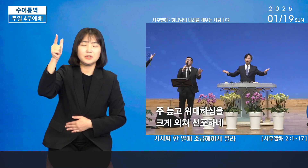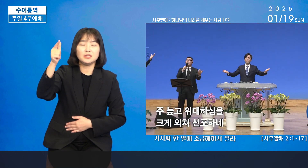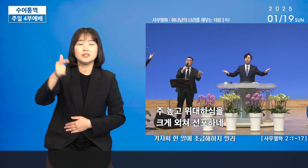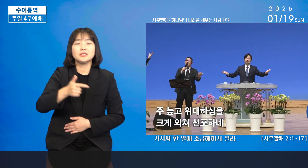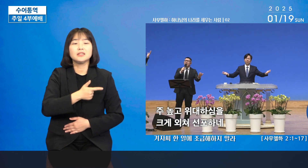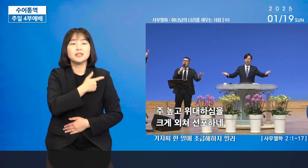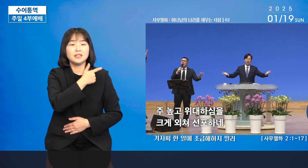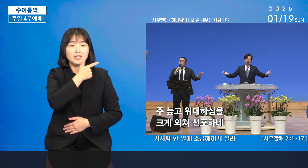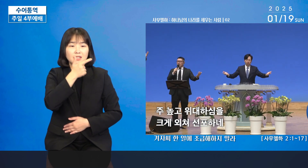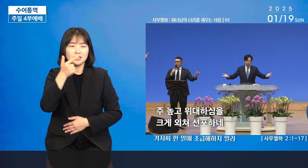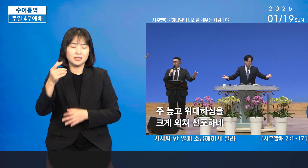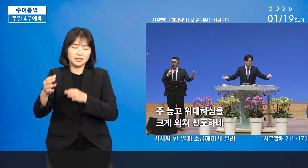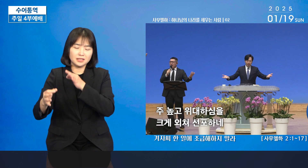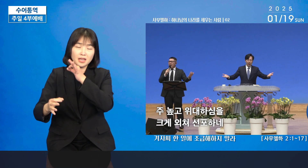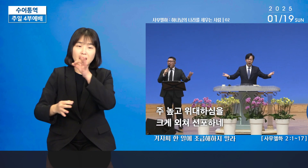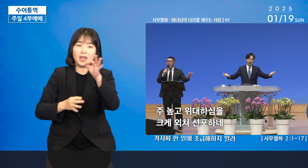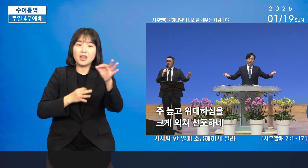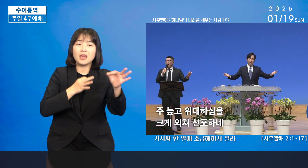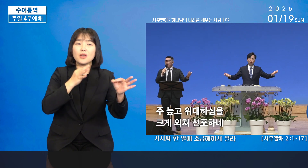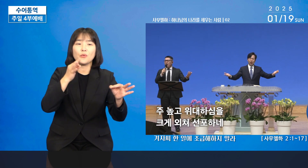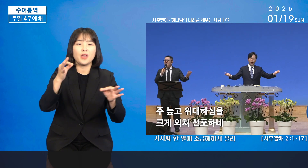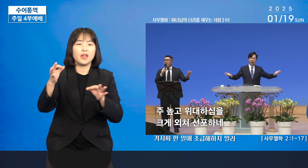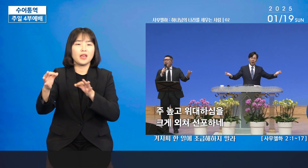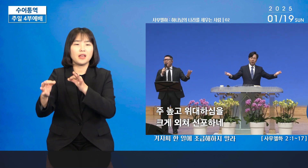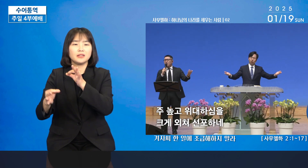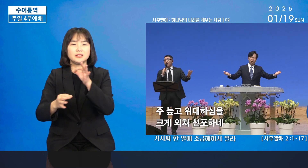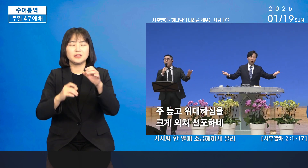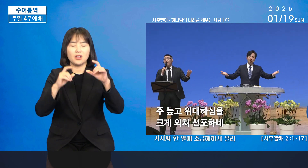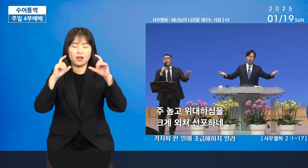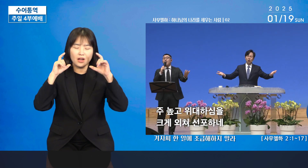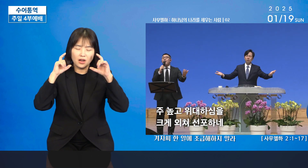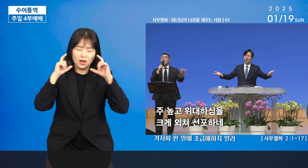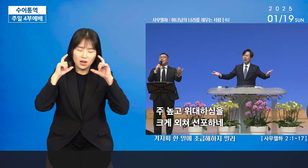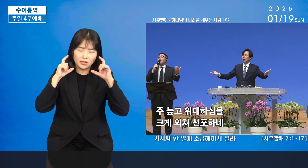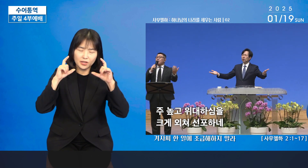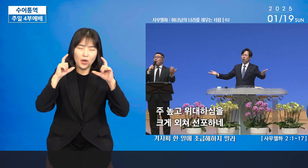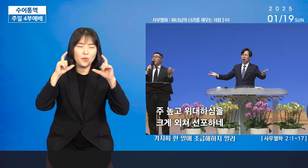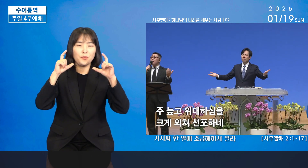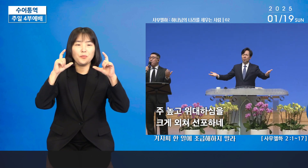위대하심을 크게 외쳐